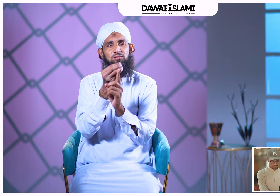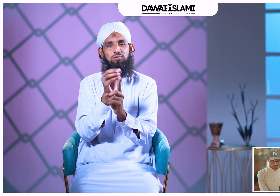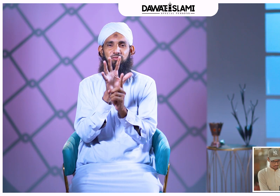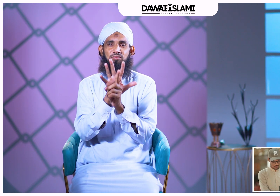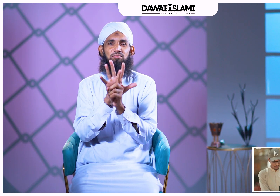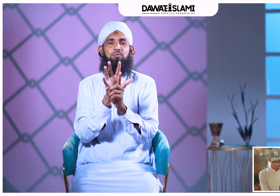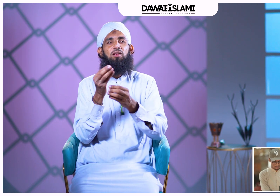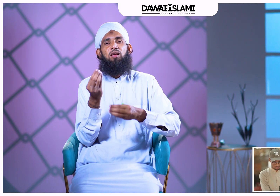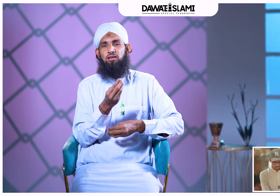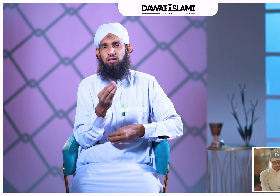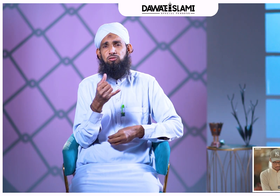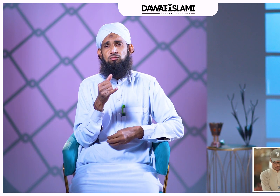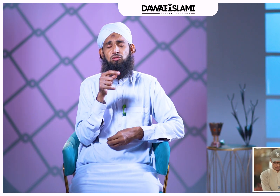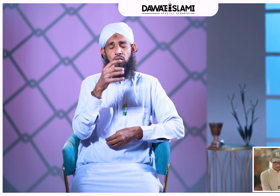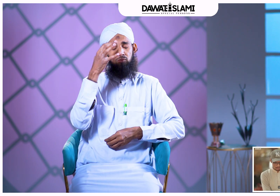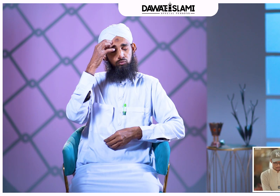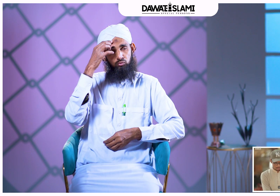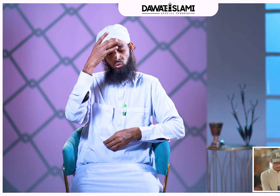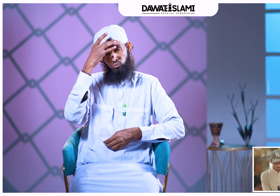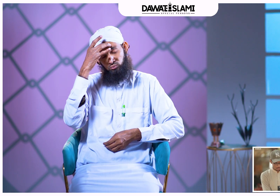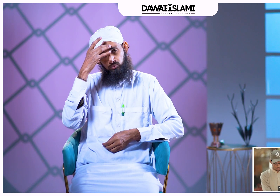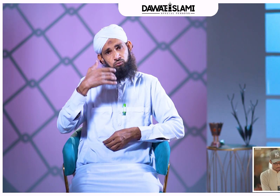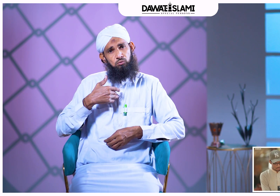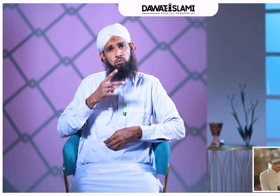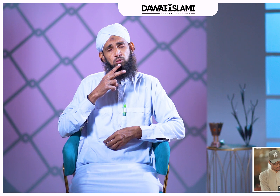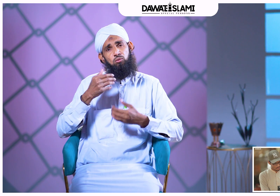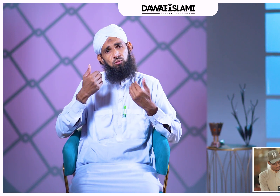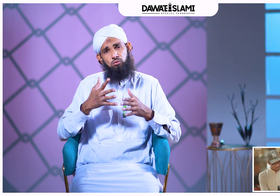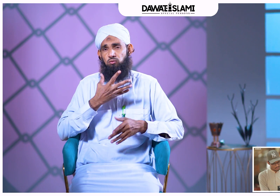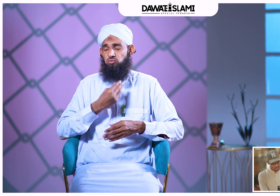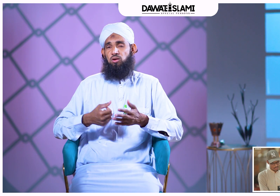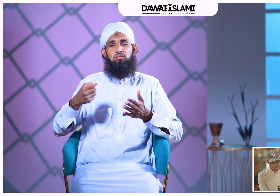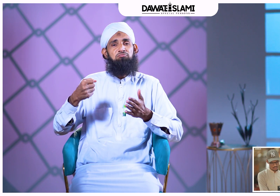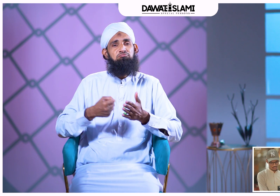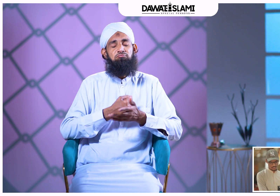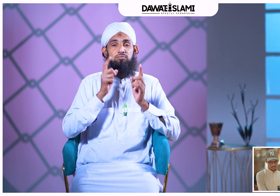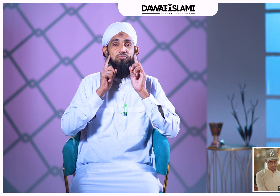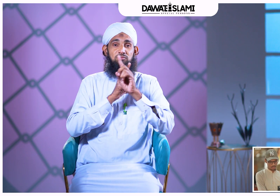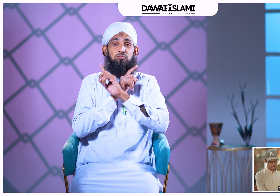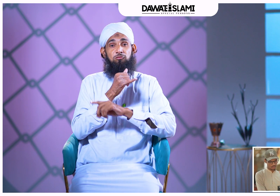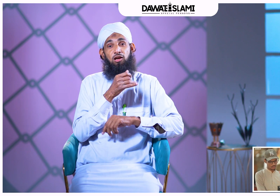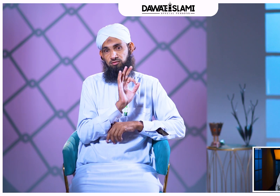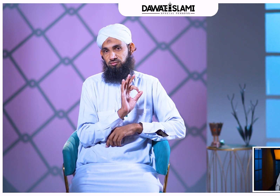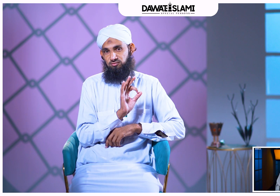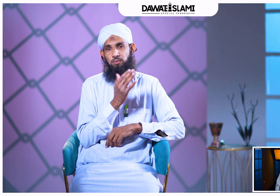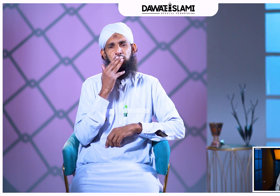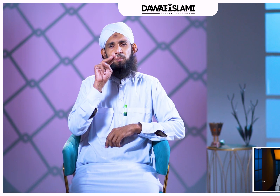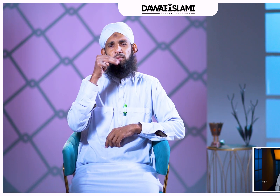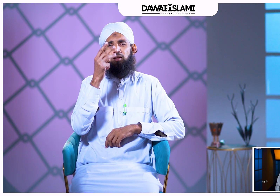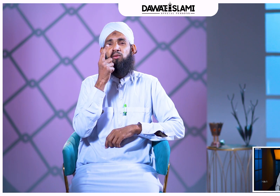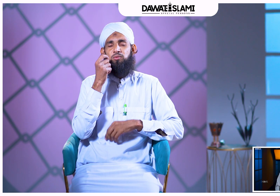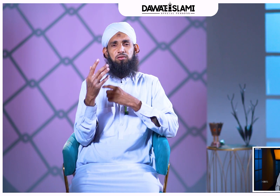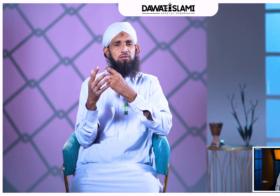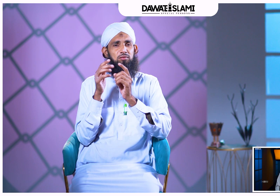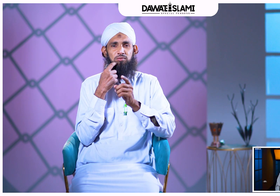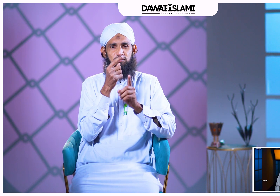پرائیویٹ اصلاح کی کوشش کریں۔ ہو سکتا ہے کہ وہ سر پکڑ لے کہ میں نے یہ بات کب بول دی، اور افسوس کرے اور توبہ اور ازالہ کر لے۔ بالفرض کوئی